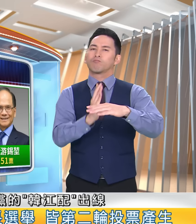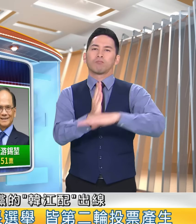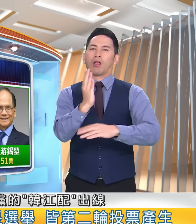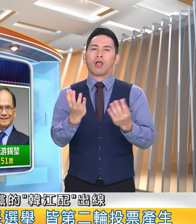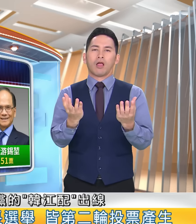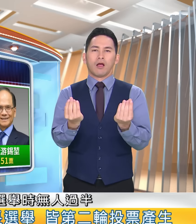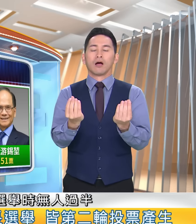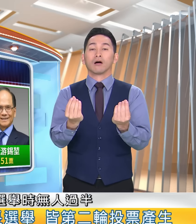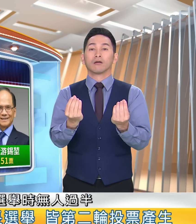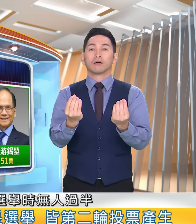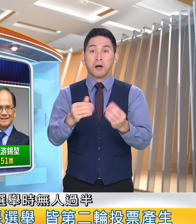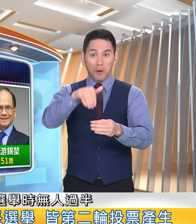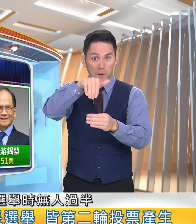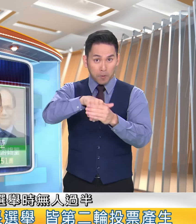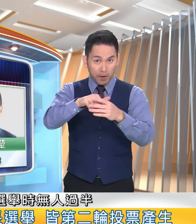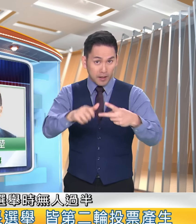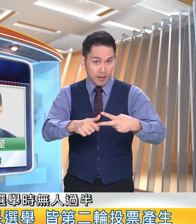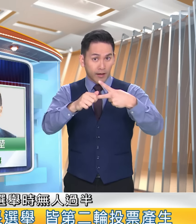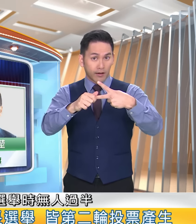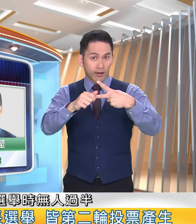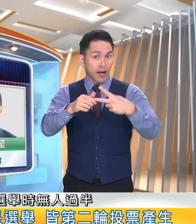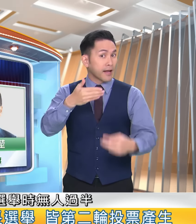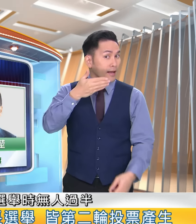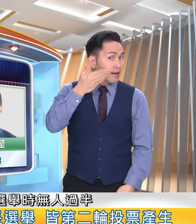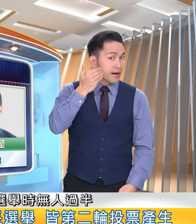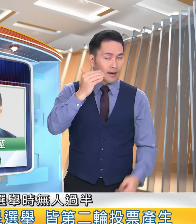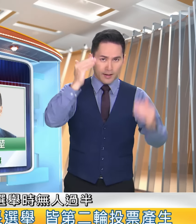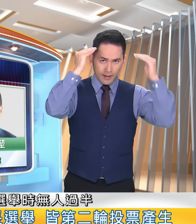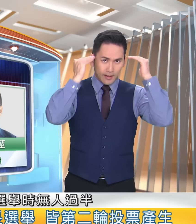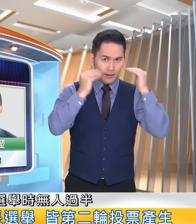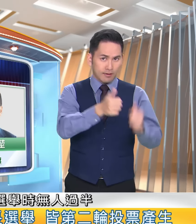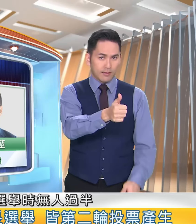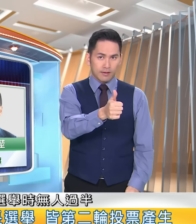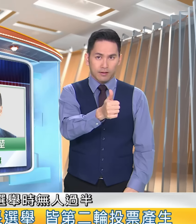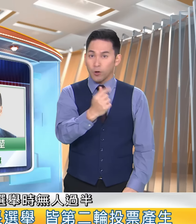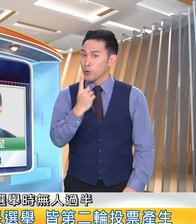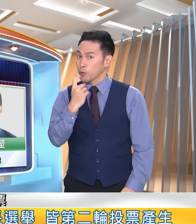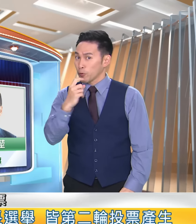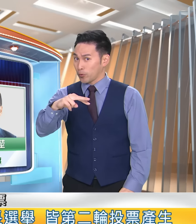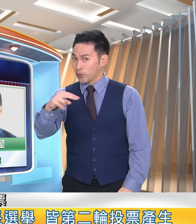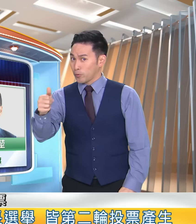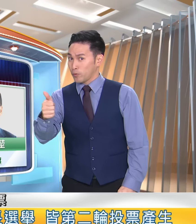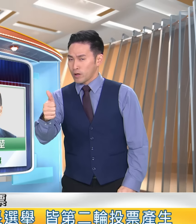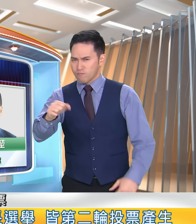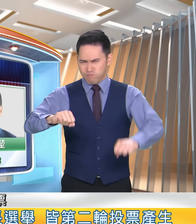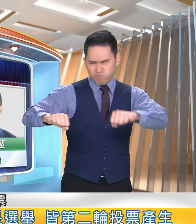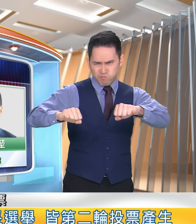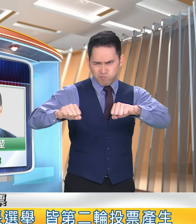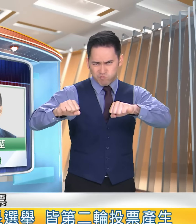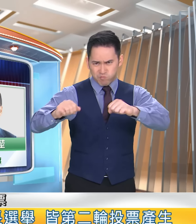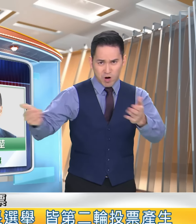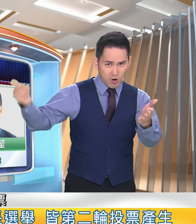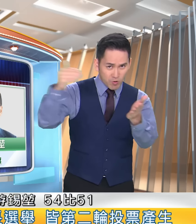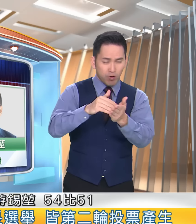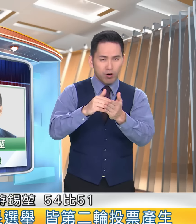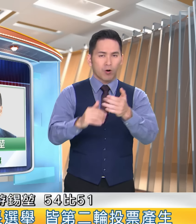在院长的首轮选举时无轮过半，进入第二轮投票，由韩国瑜